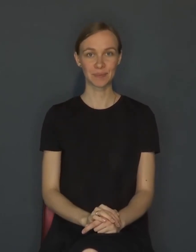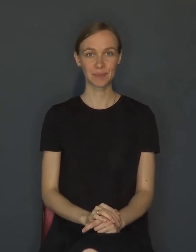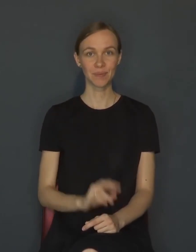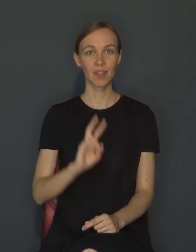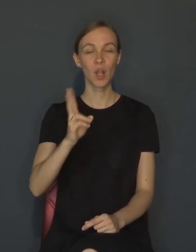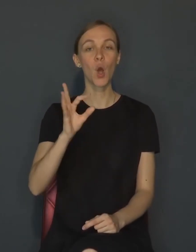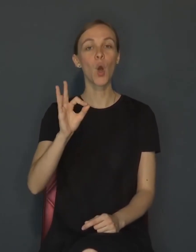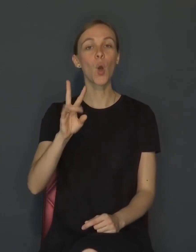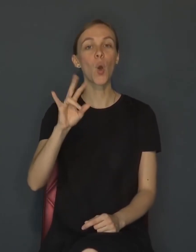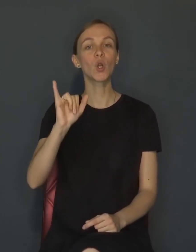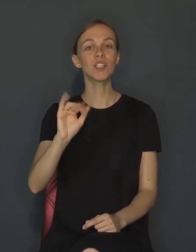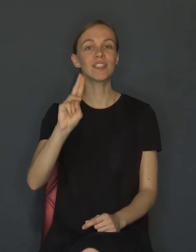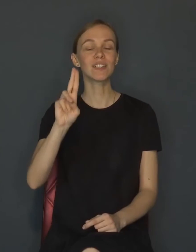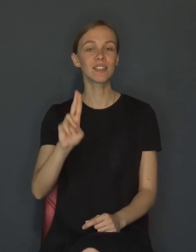Коніцпольських,